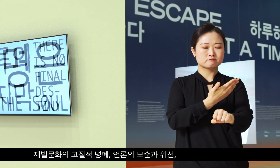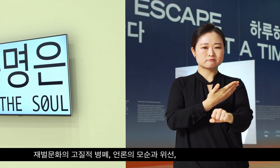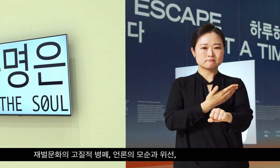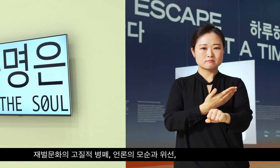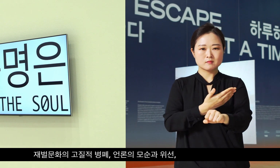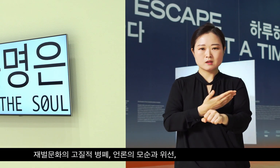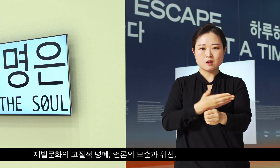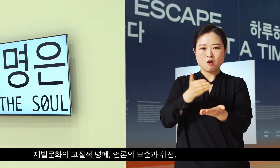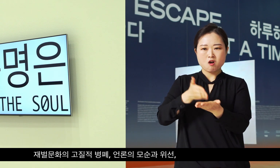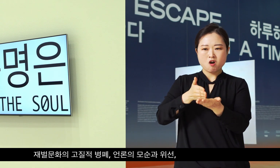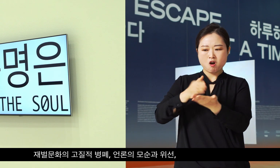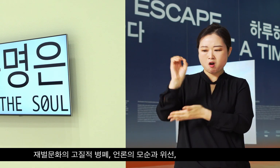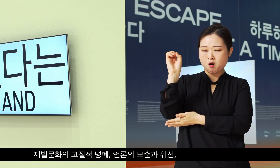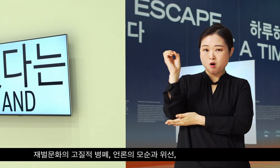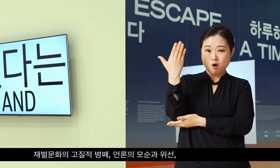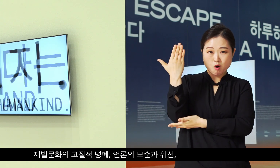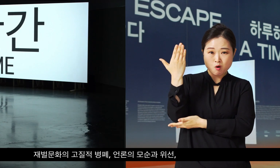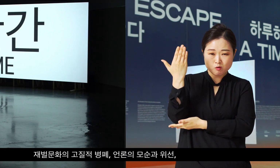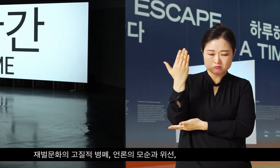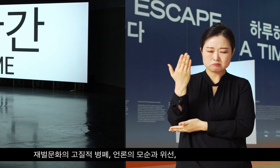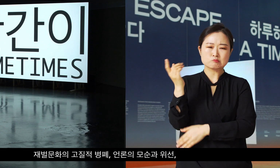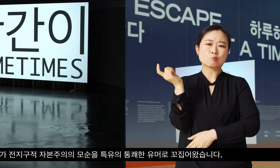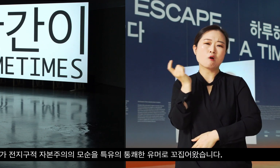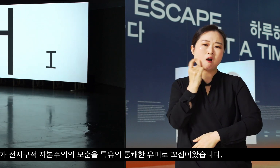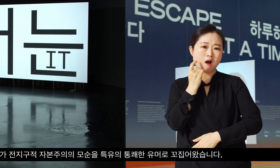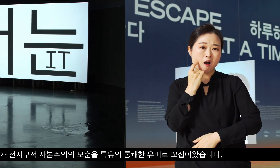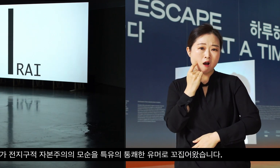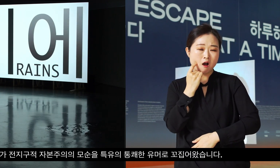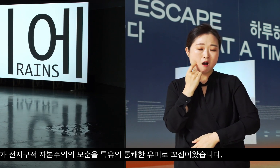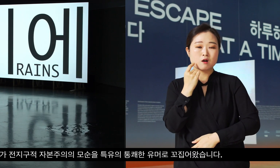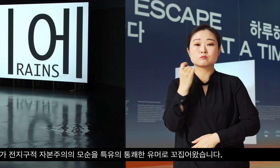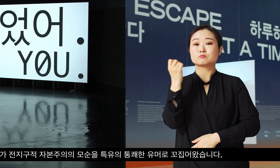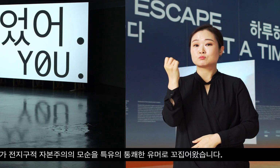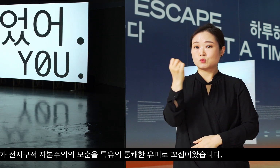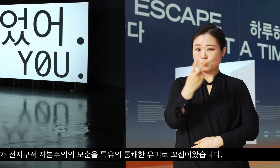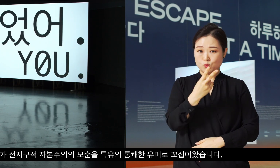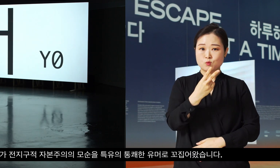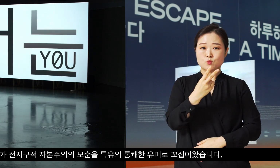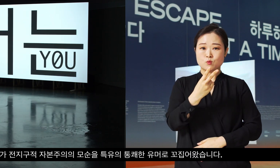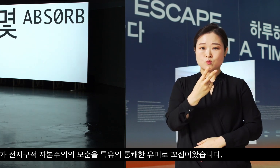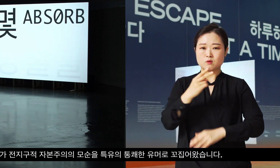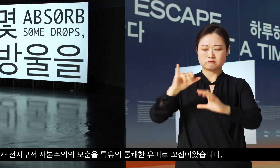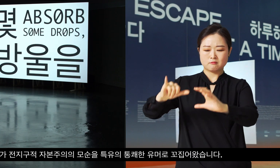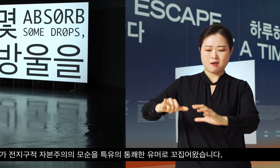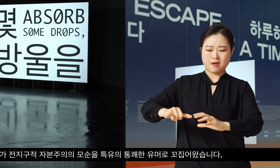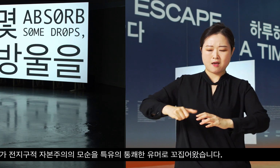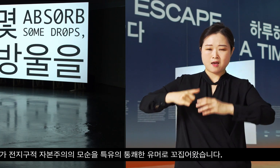언론의 모순과 위선, 나아가 전 지구적 자본주의의